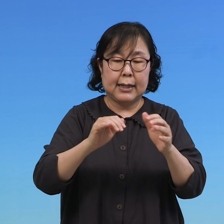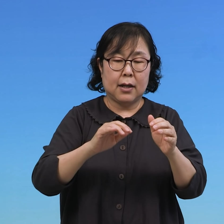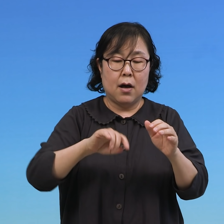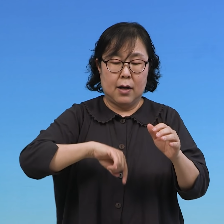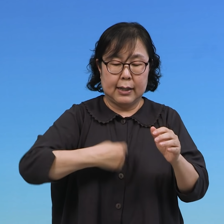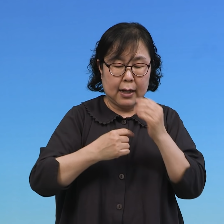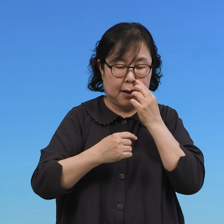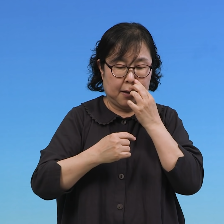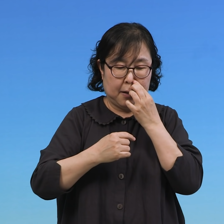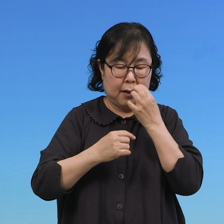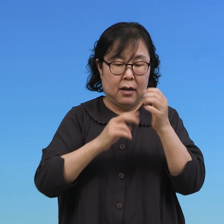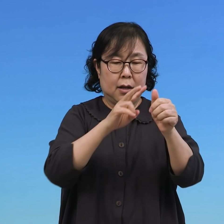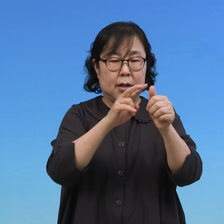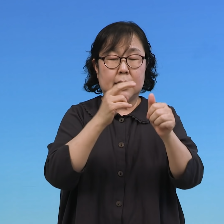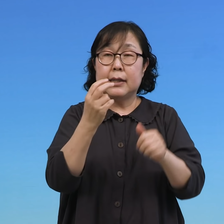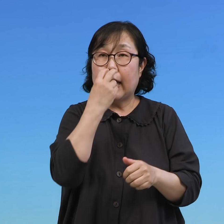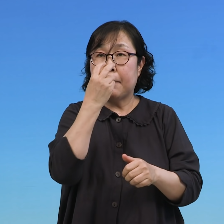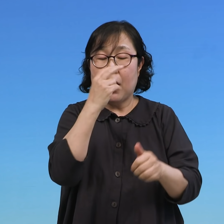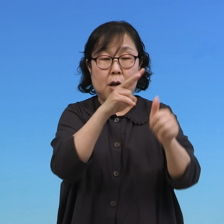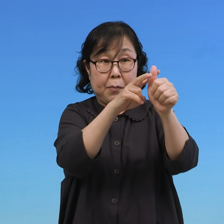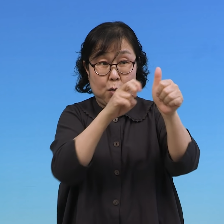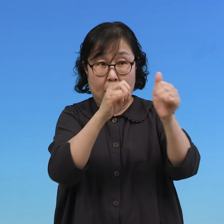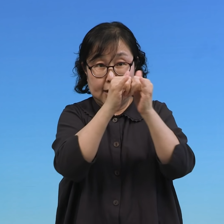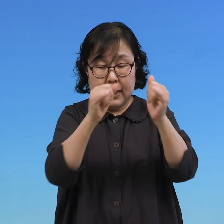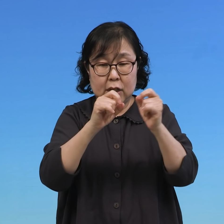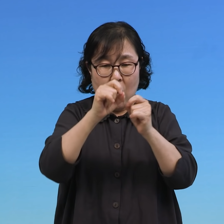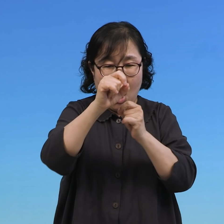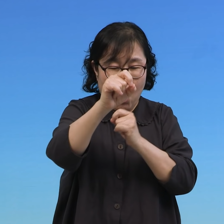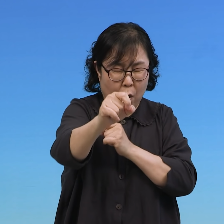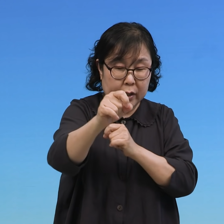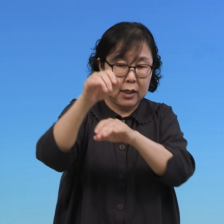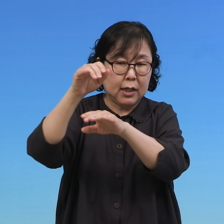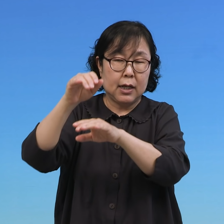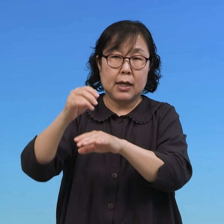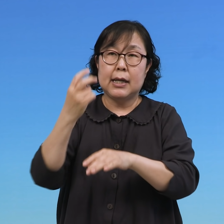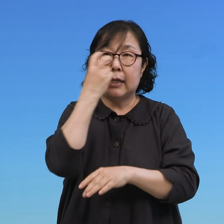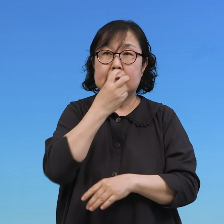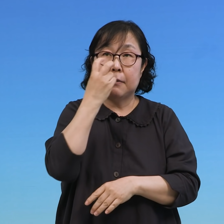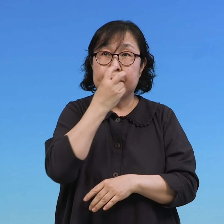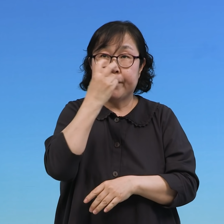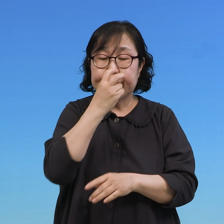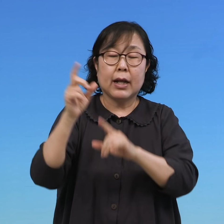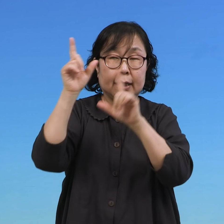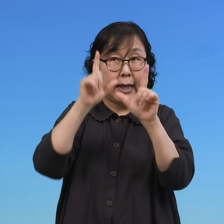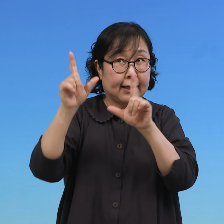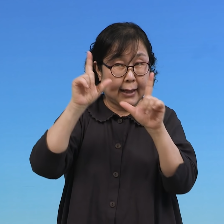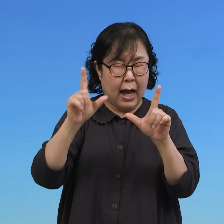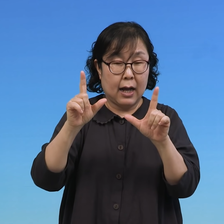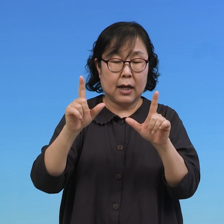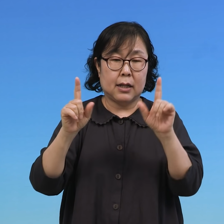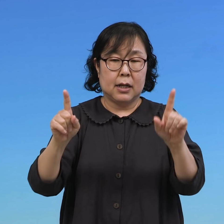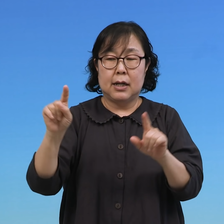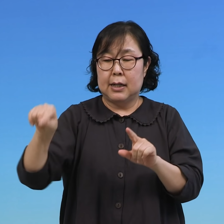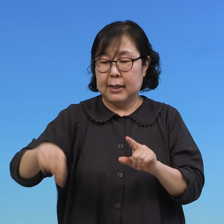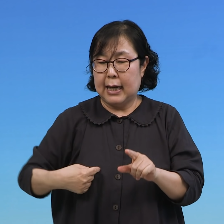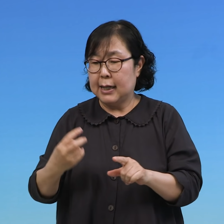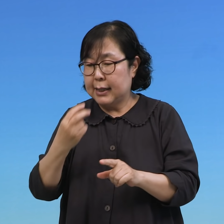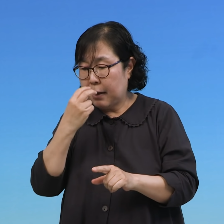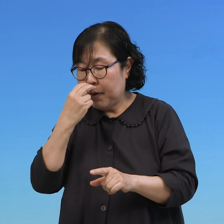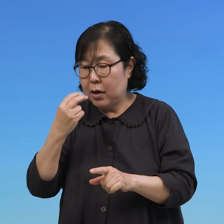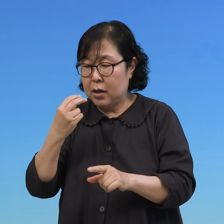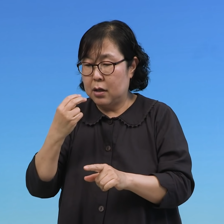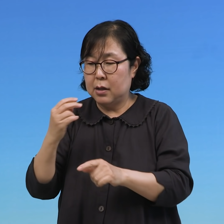자기의 생명을 미워하는 자는 영생하도록 보존하리라. 여기 보면은 자기 생명을 사랑하는 자 또 자기 생명을 미워하는